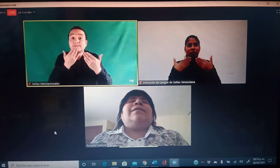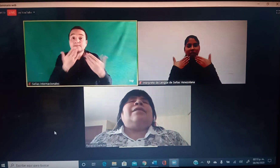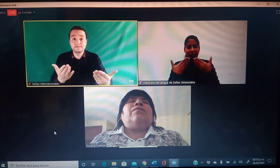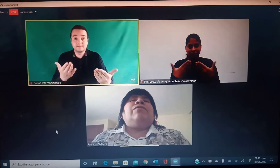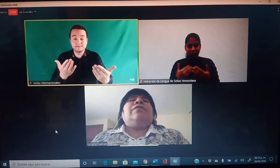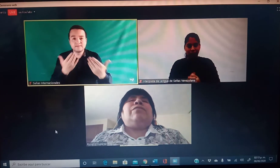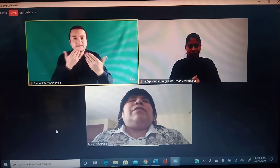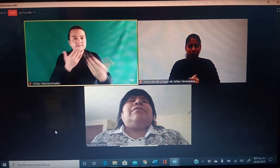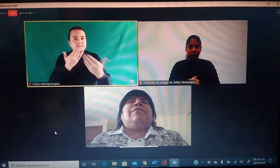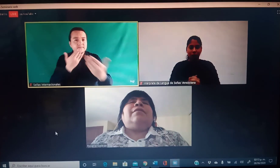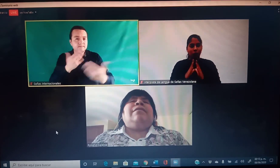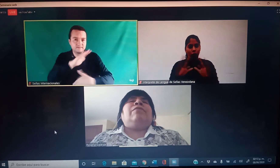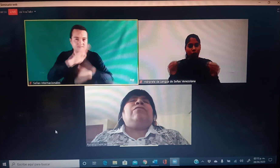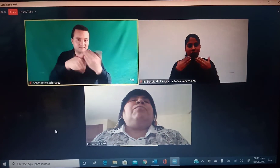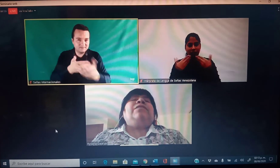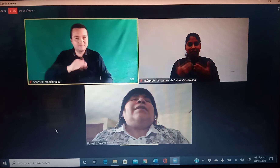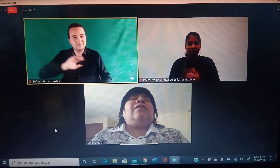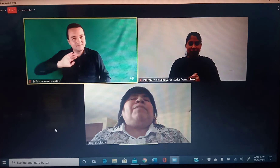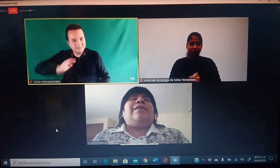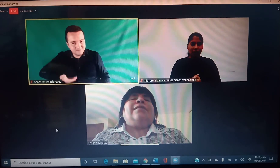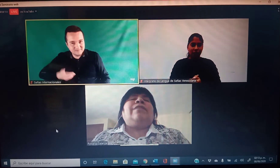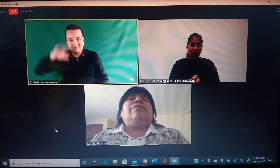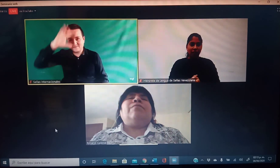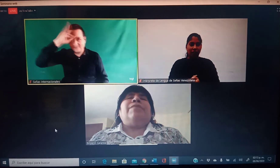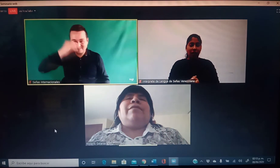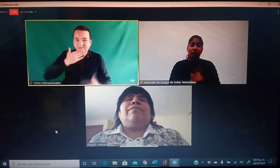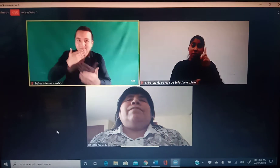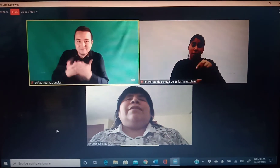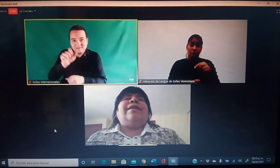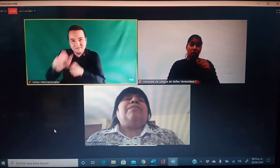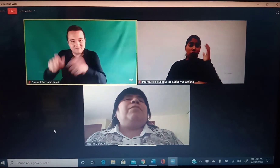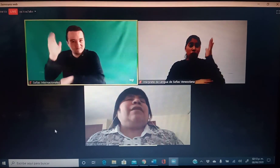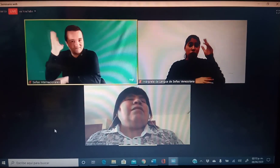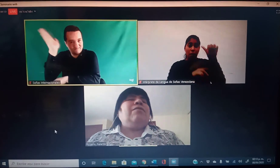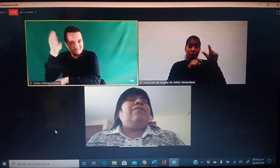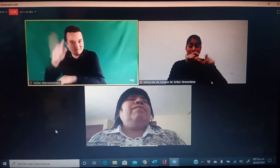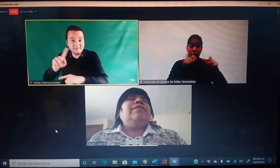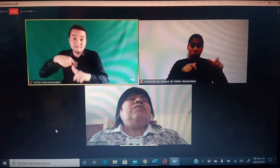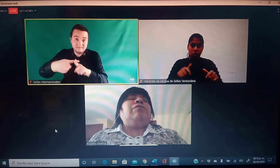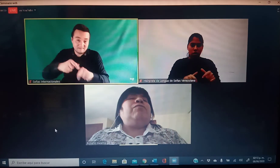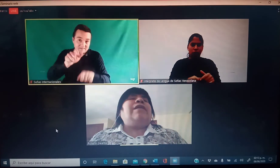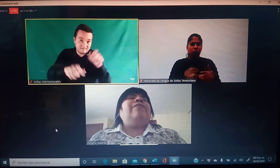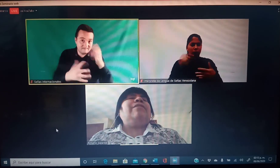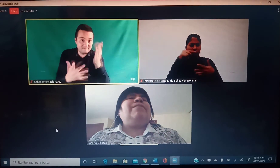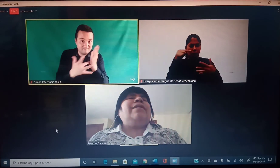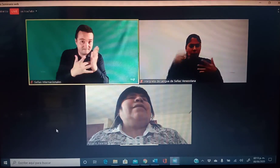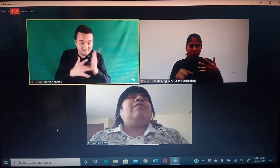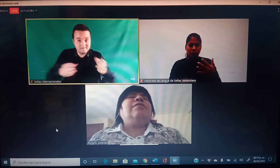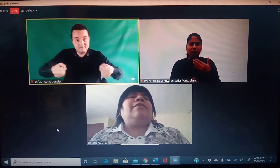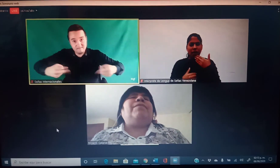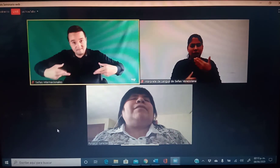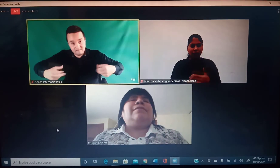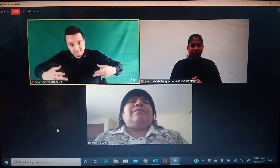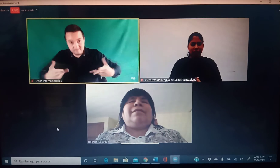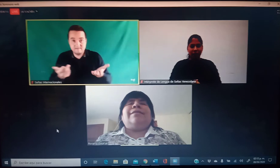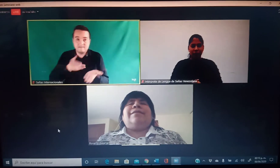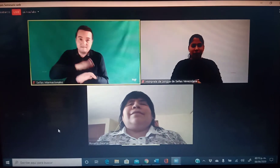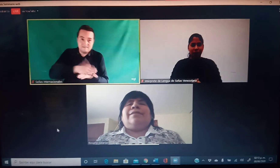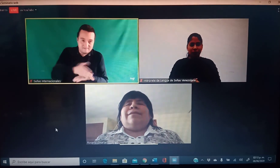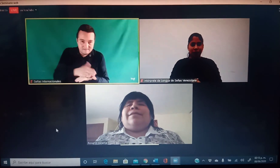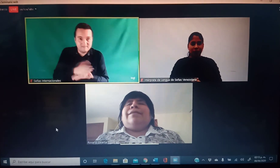Gracias a todos y a todas. Y sobre todo, muchas gracias a los panelistas que nos acompañaron. Y al equipo técnico, subtitulado también, los intérpretes.